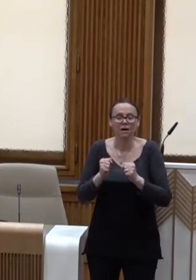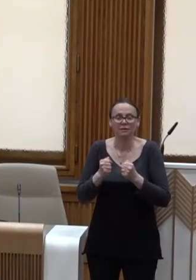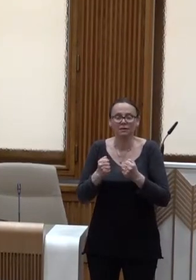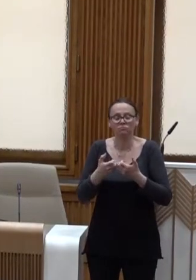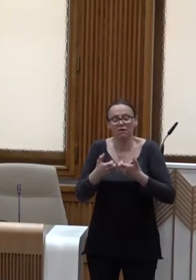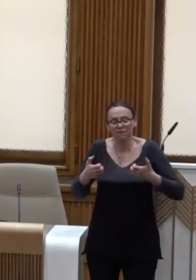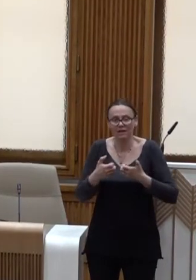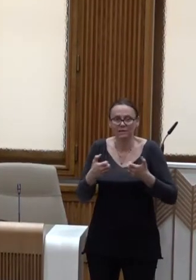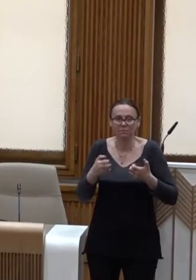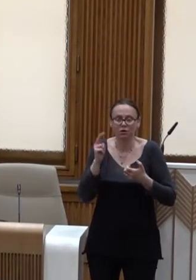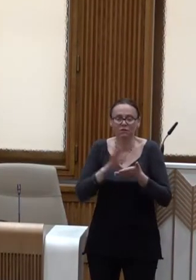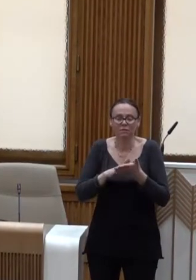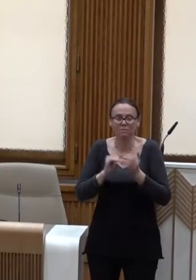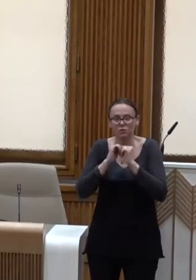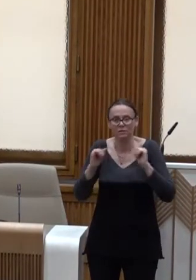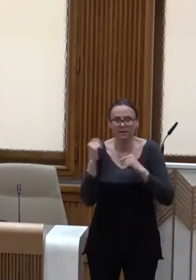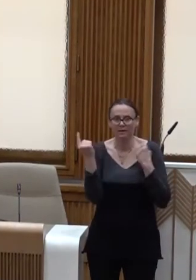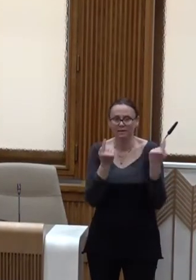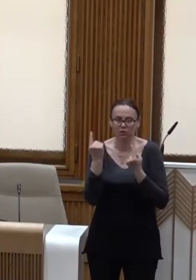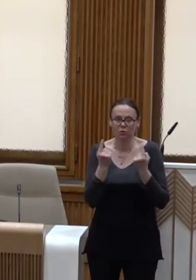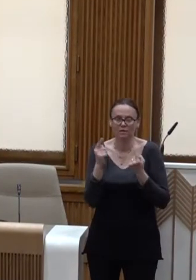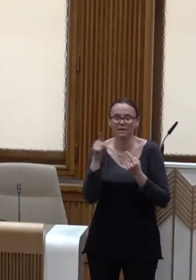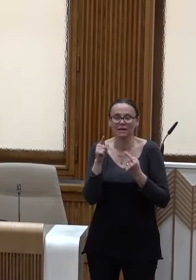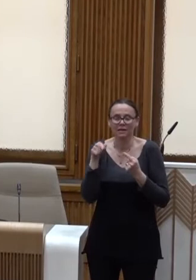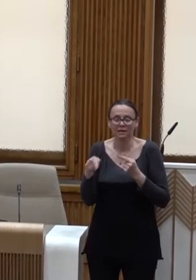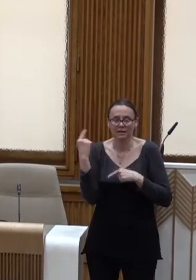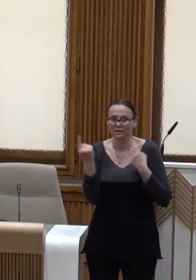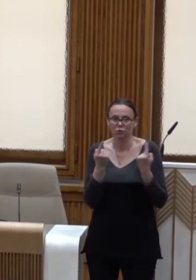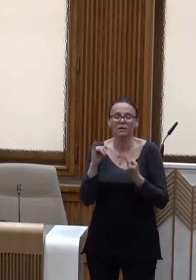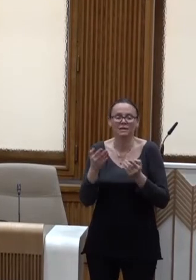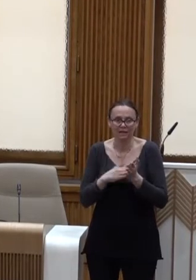v primeru izrednih situacij in ta situacija je takšna. Zdaj,